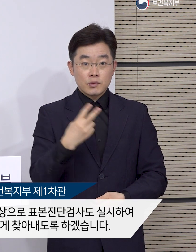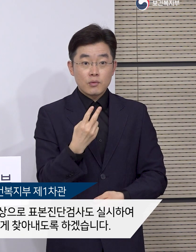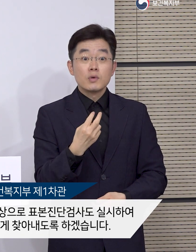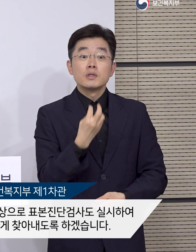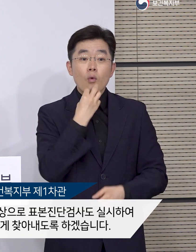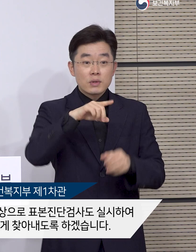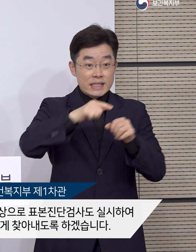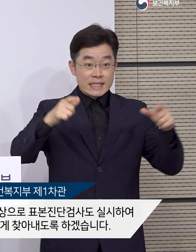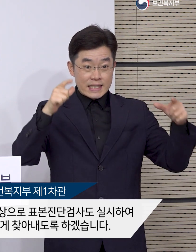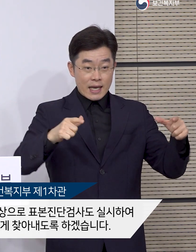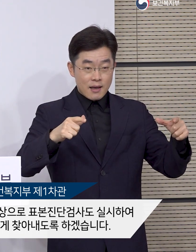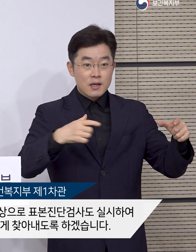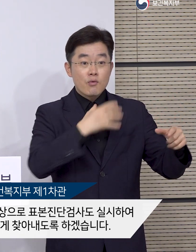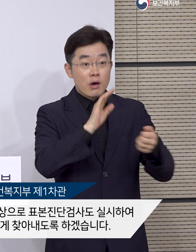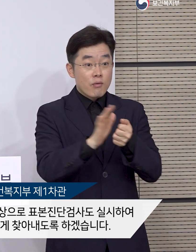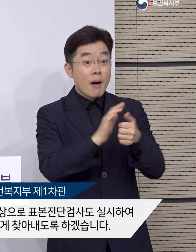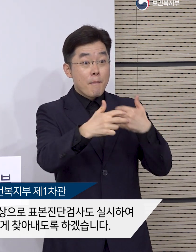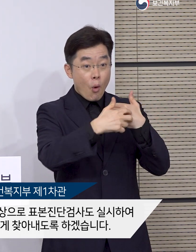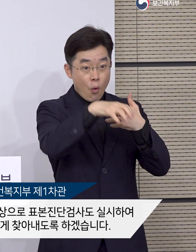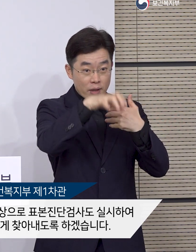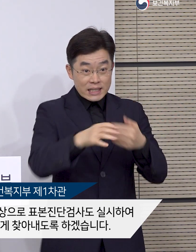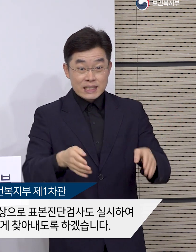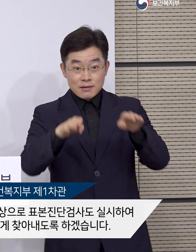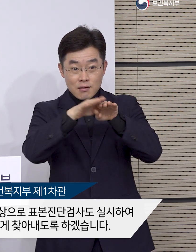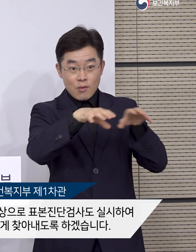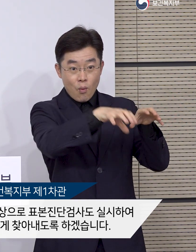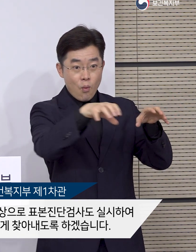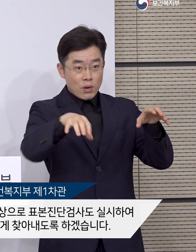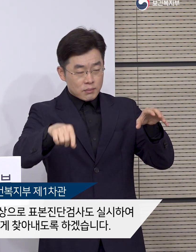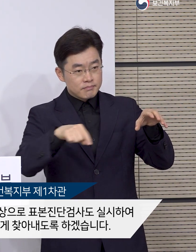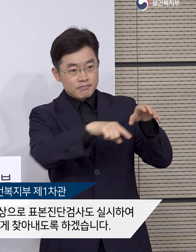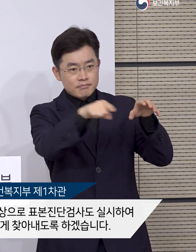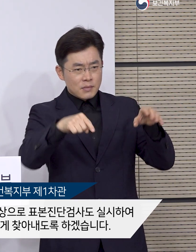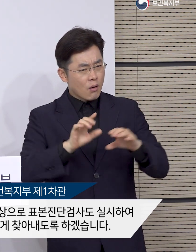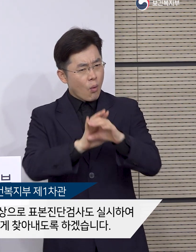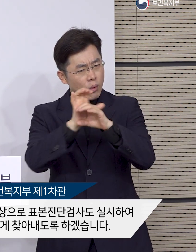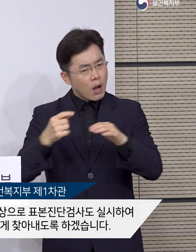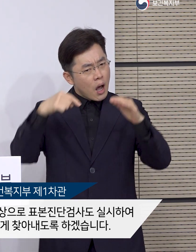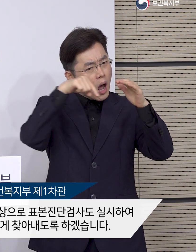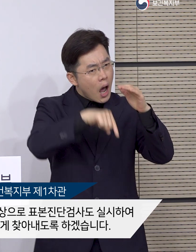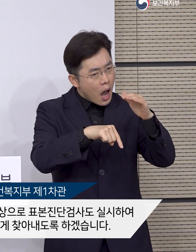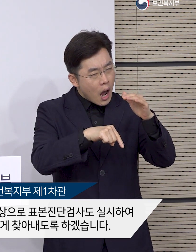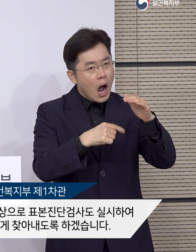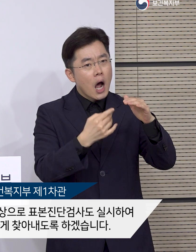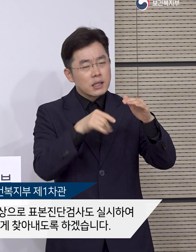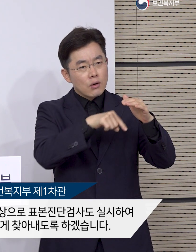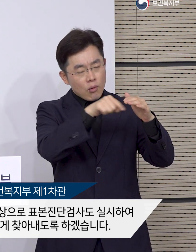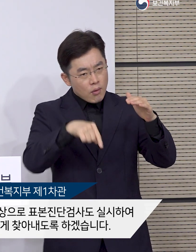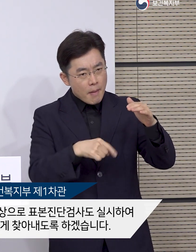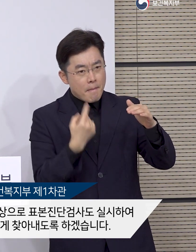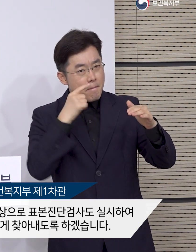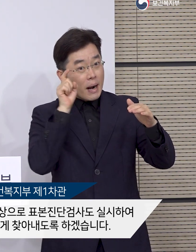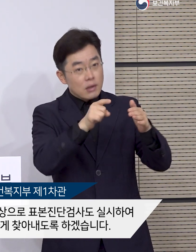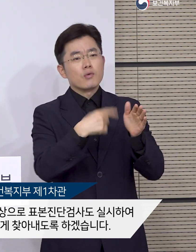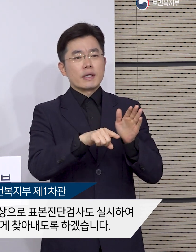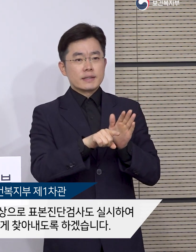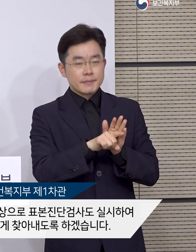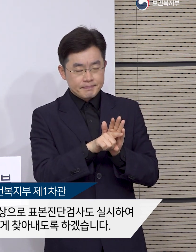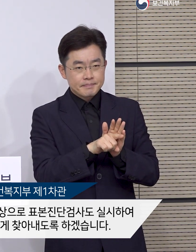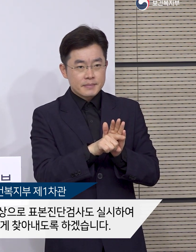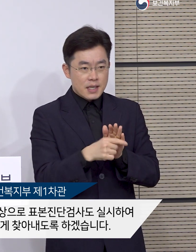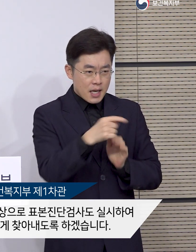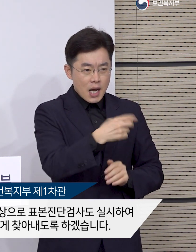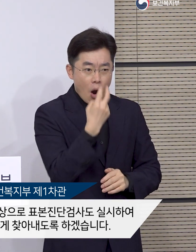수도권의 요양병원과 요양시설을 대상으로 표본 진단 검사도 실시하여 혹시 발생할 수